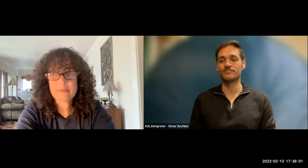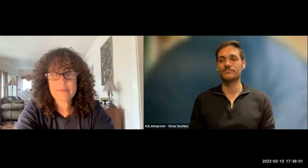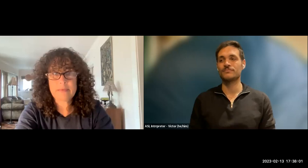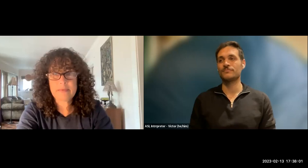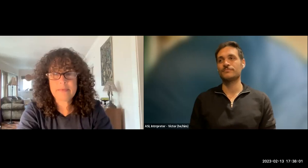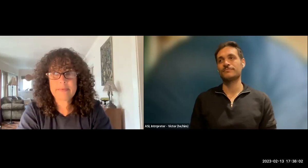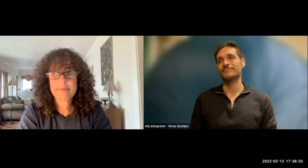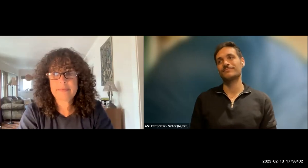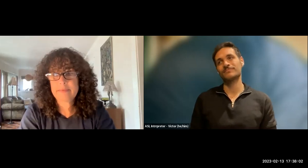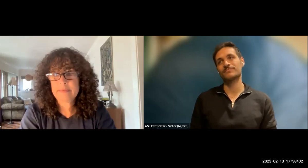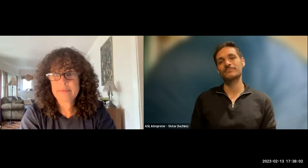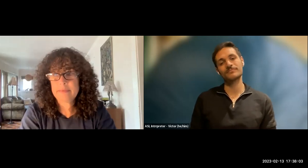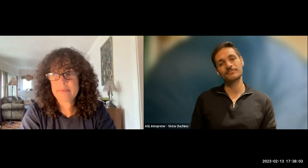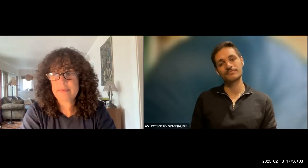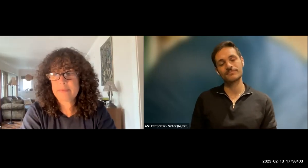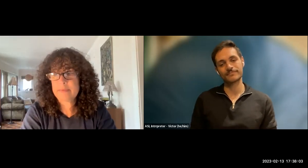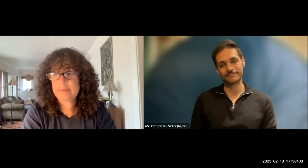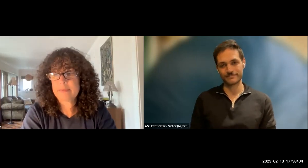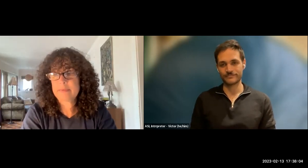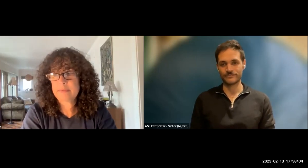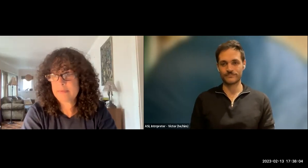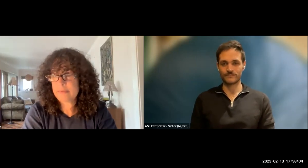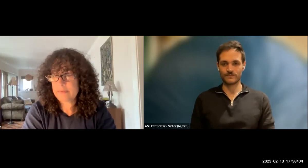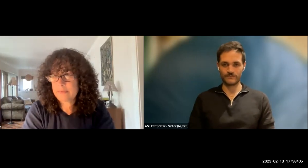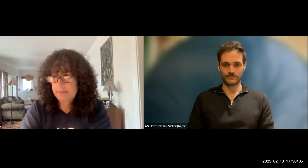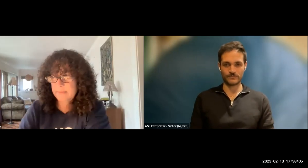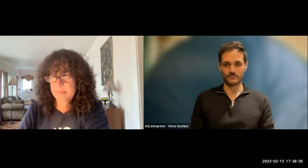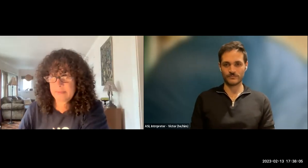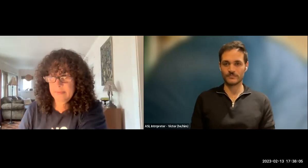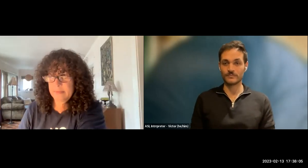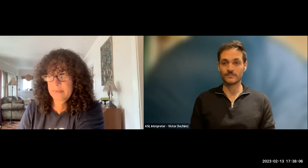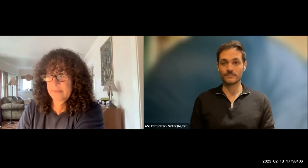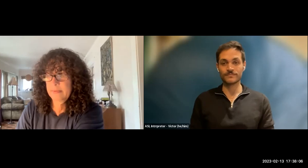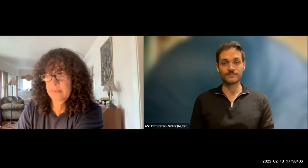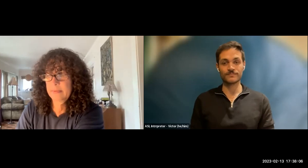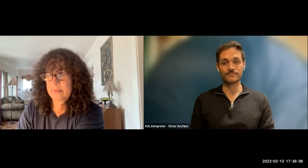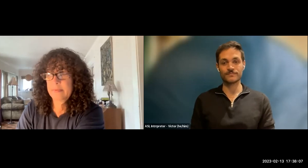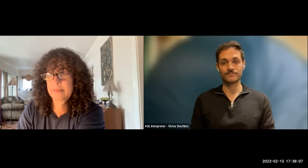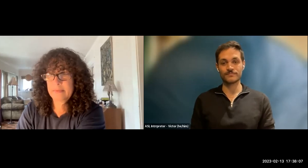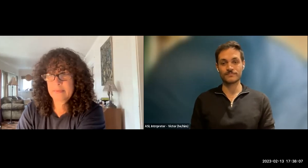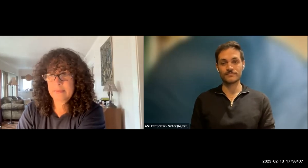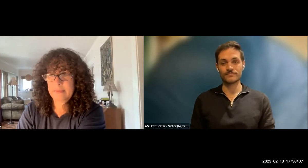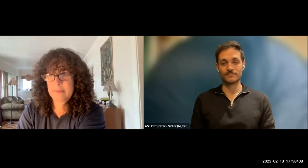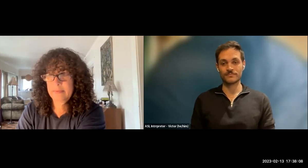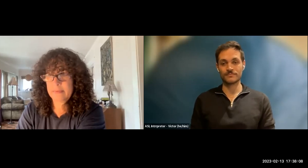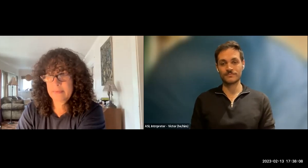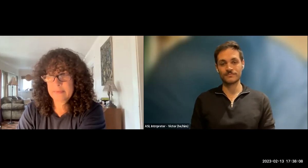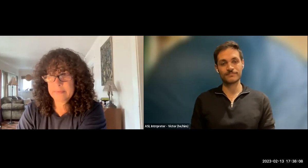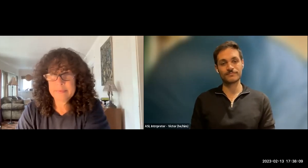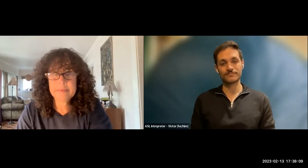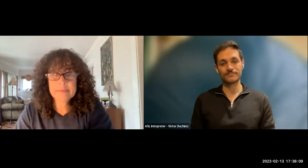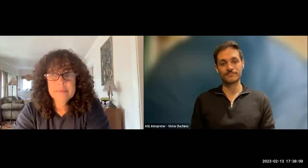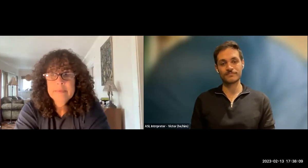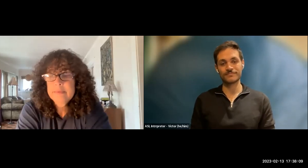dice interpretación, donde podrá seleccionar español. Ponga una palomita en español para poder escuchar